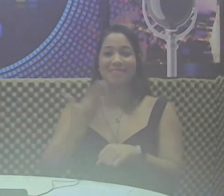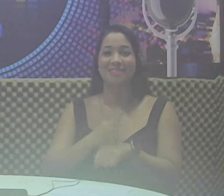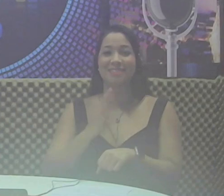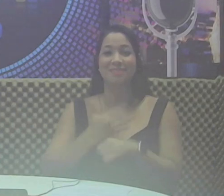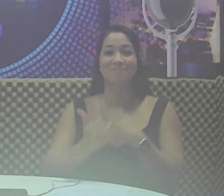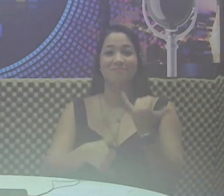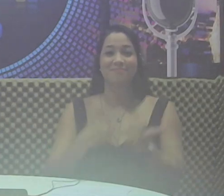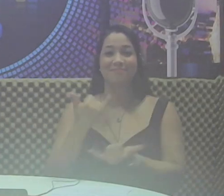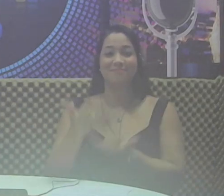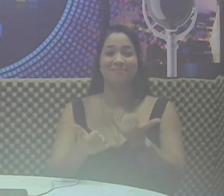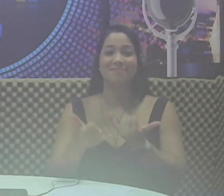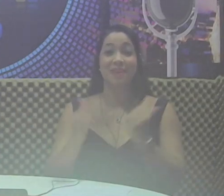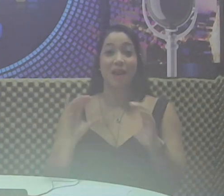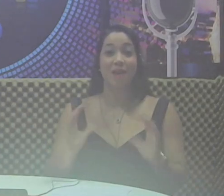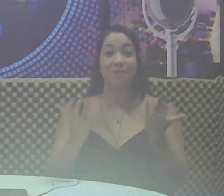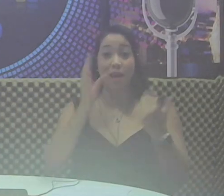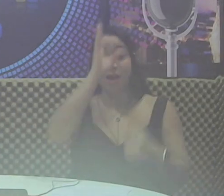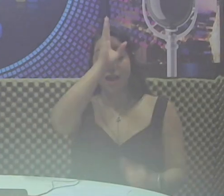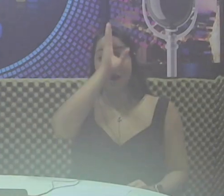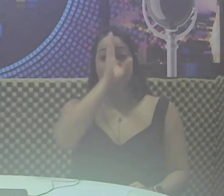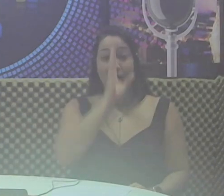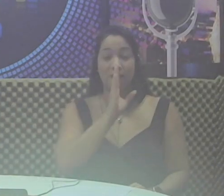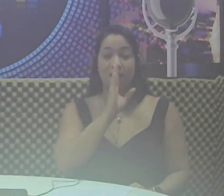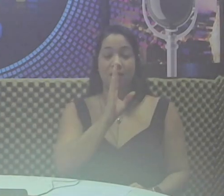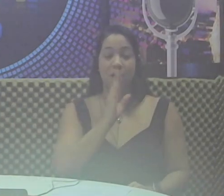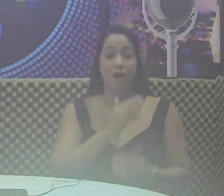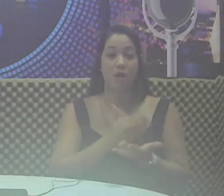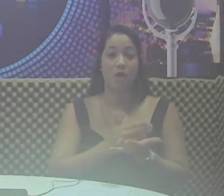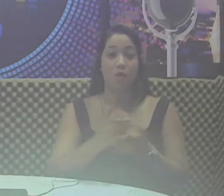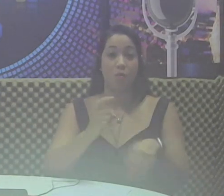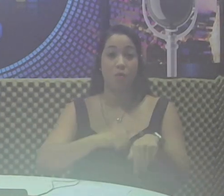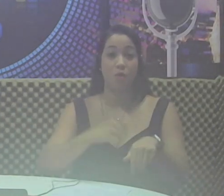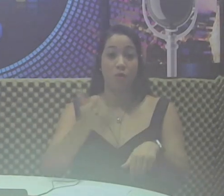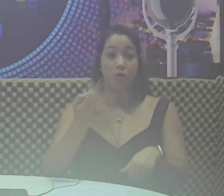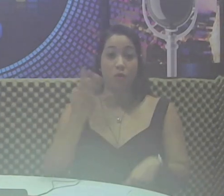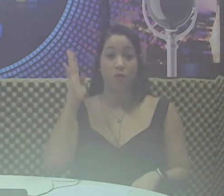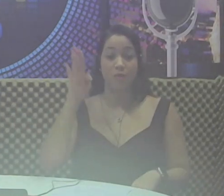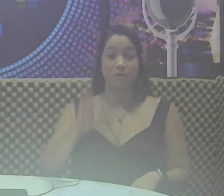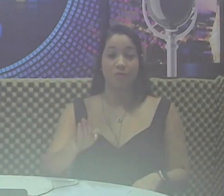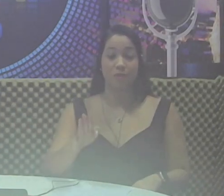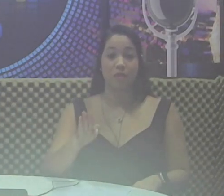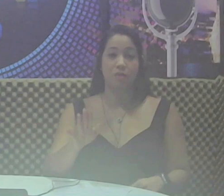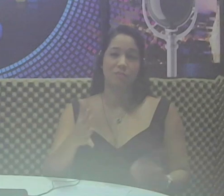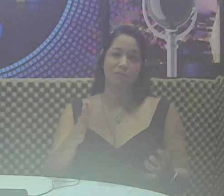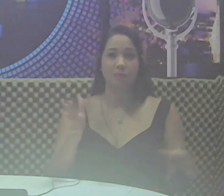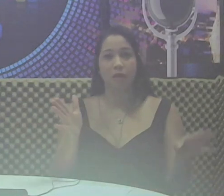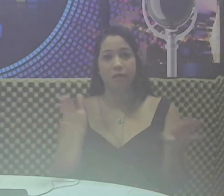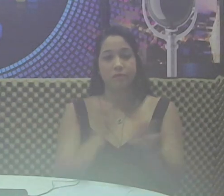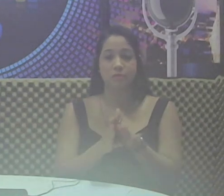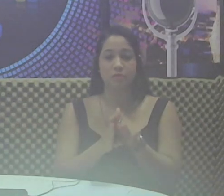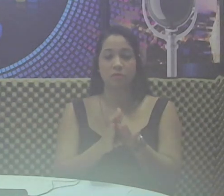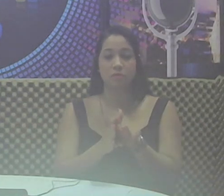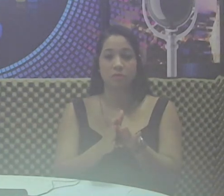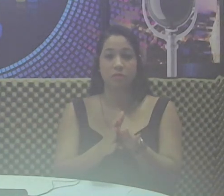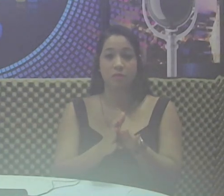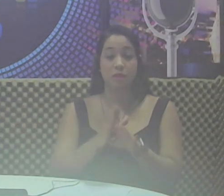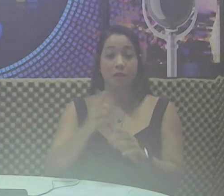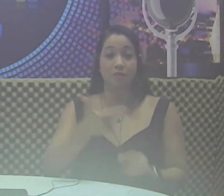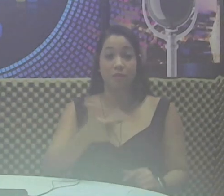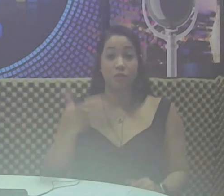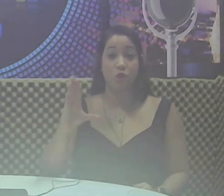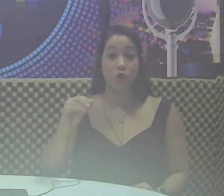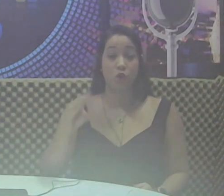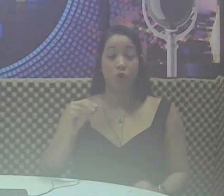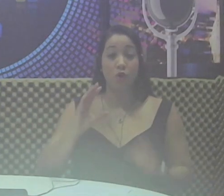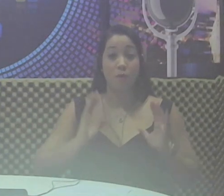lazer. A festa é gratuita e ocorre a partir das 2 da tarde, com previsão de encerramento às 10 da noite, na